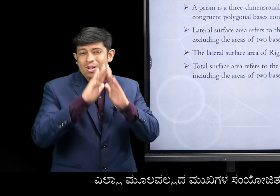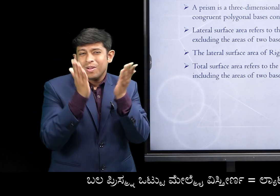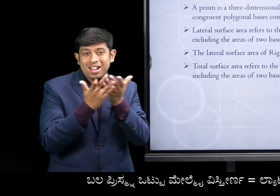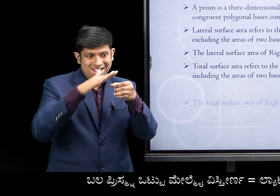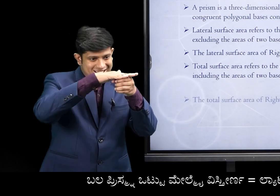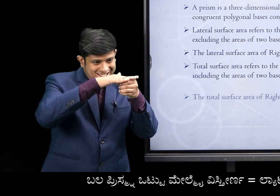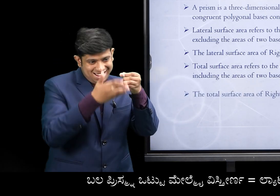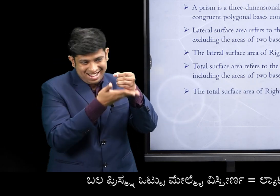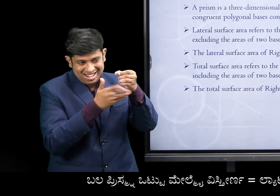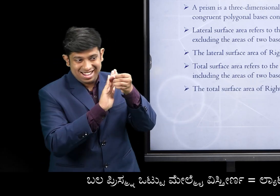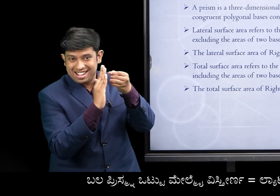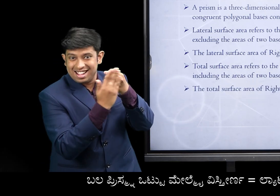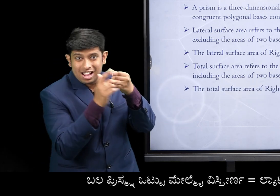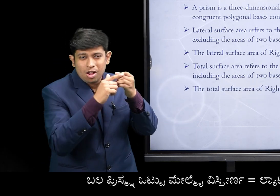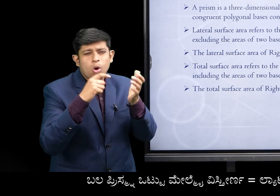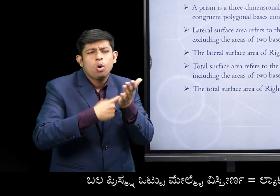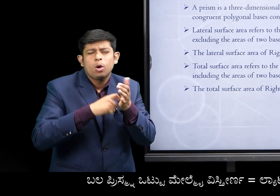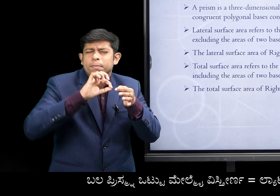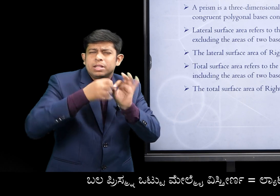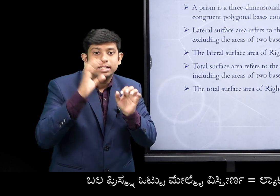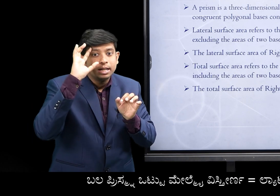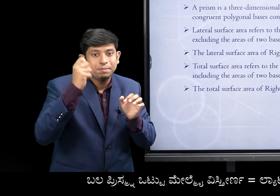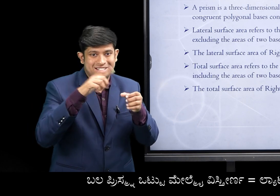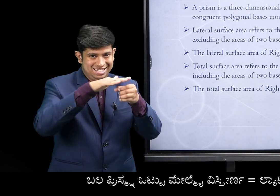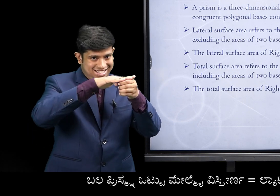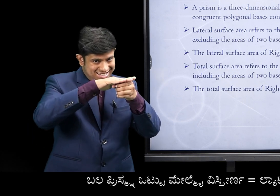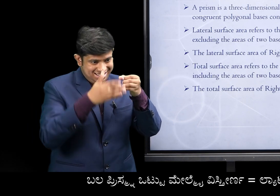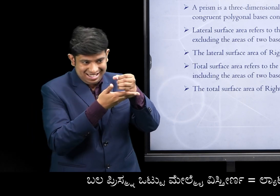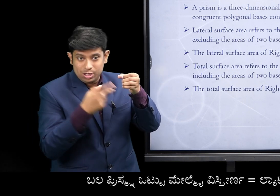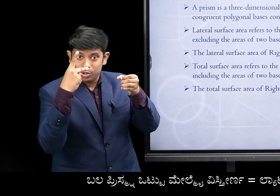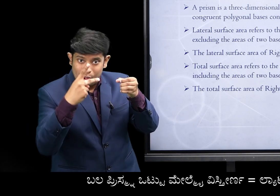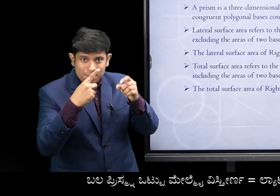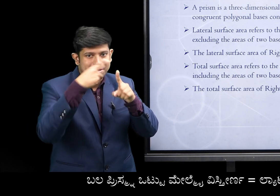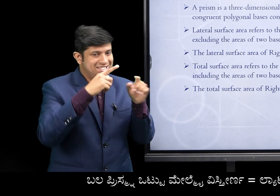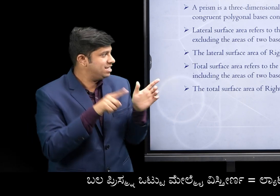ಬಲ ಪ್ರಿಸಮ್‌ನ ಒಟ್ಟು ಮೇಲ್ಮೈ ವಿಸ್ತೀರ್ಣ ಈಸ್ ಈಕ್ವಲ್ ಟು ಲ್ಯಾಟರಲ್ ಮೇಲ್ಮೈ ವಿಸ್ತೀರ್ಣ 2.